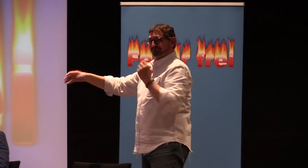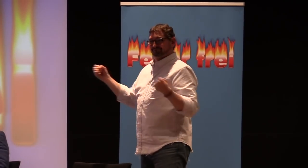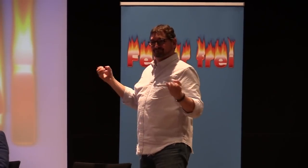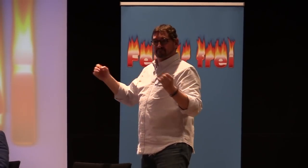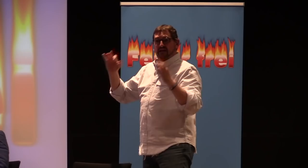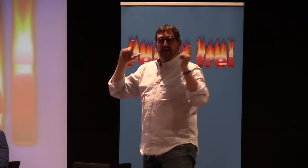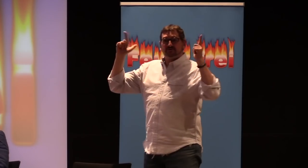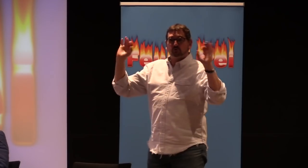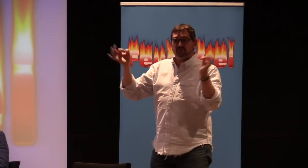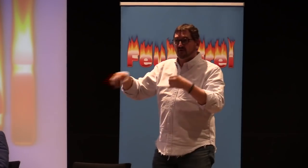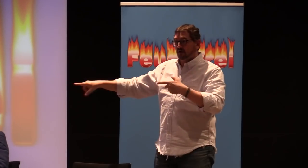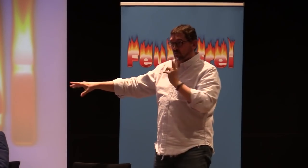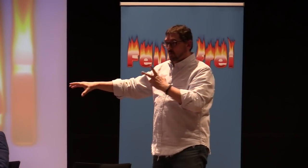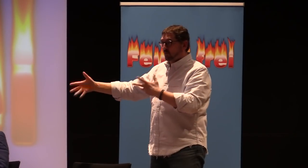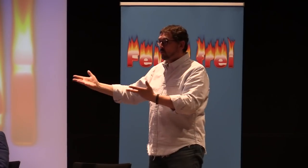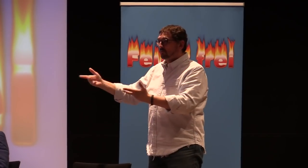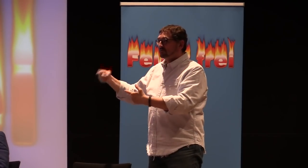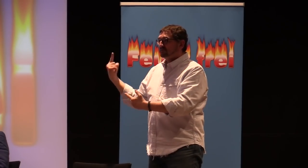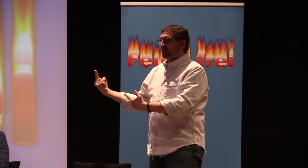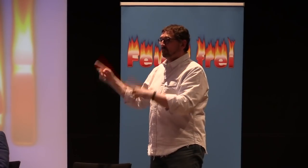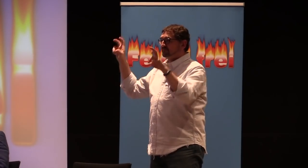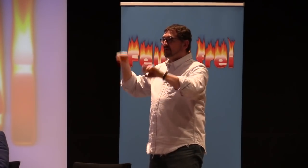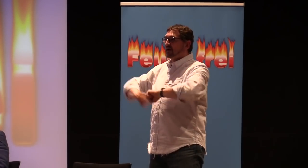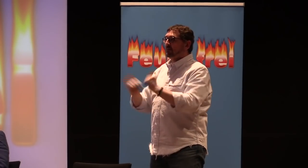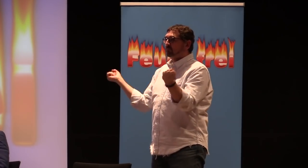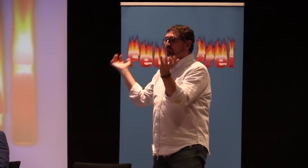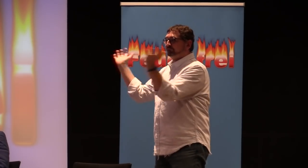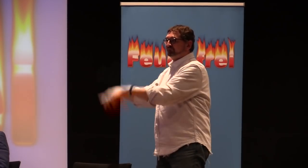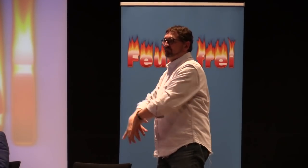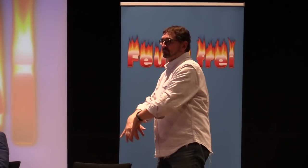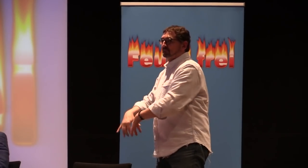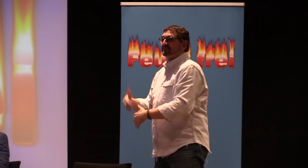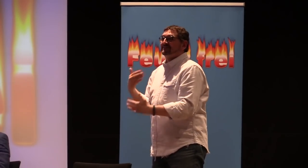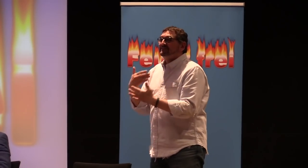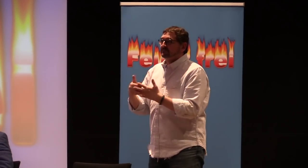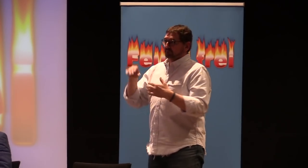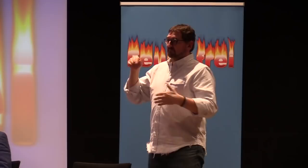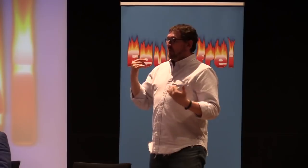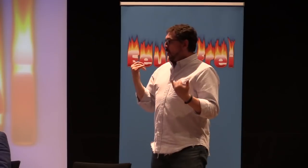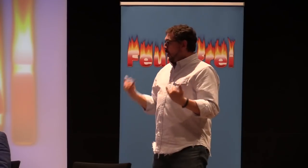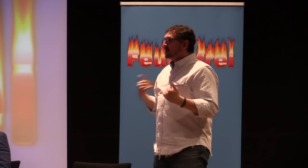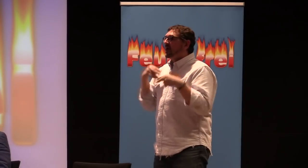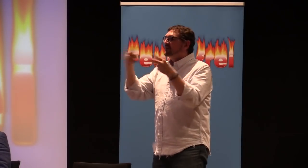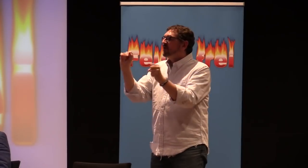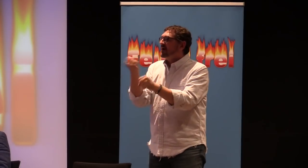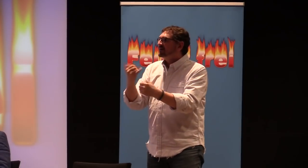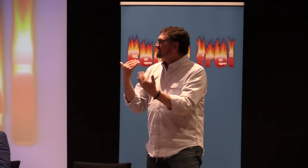noch weiter auseinanderdriften. Wir sind ja schon sehr weit weg voneinander und ich mache mir da tatsächlich große Sorgen, ob denn